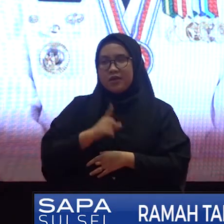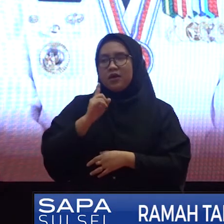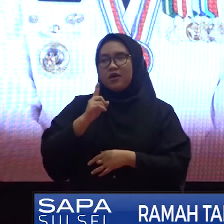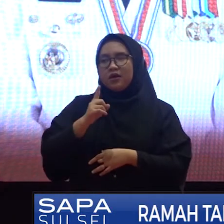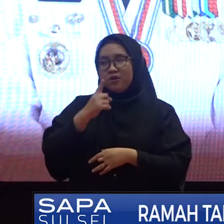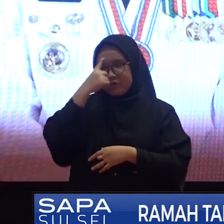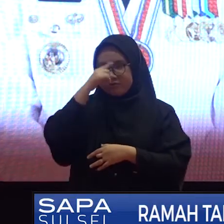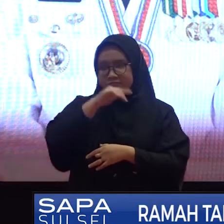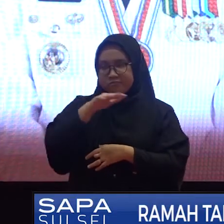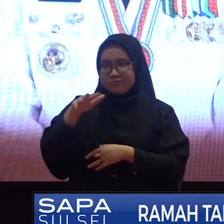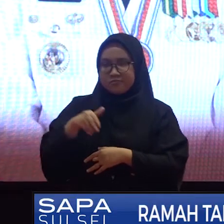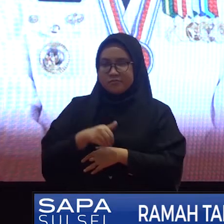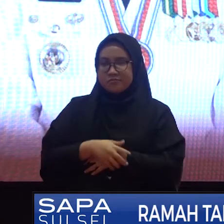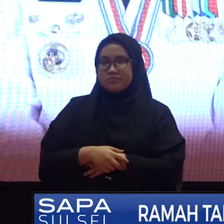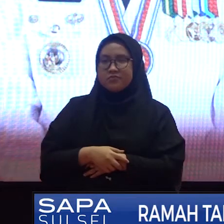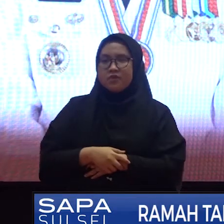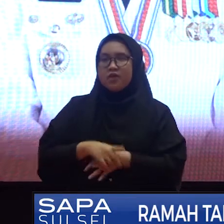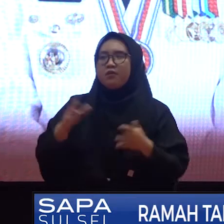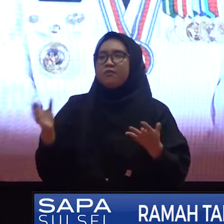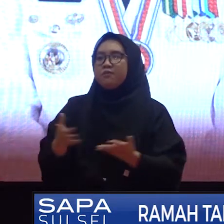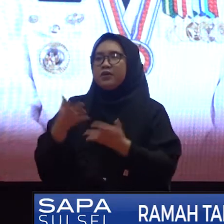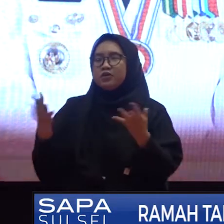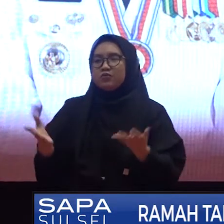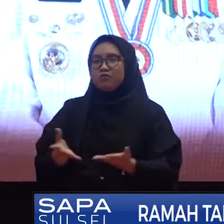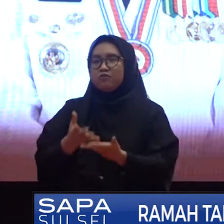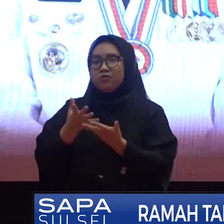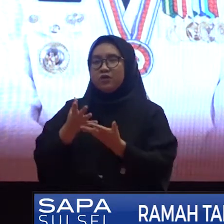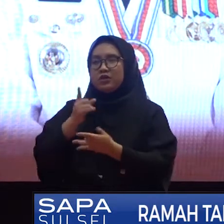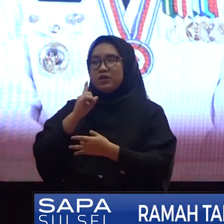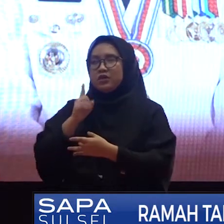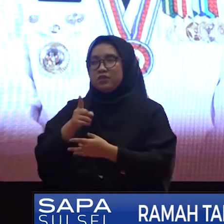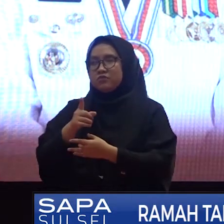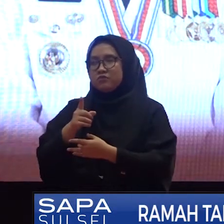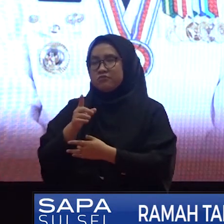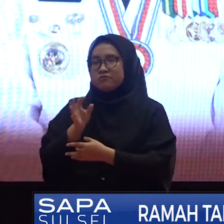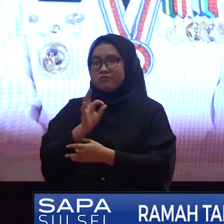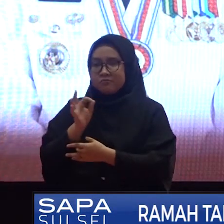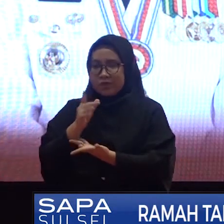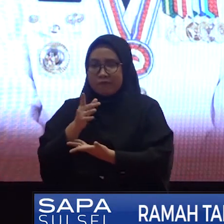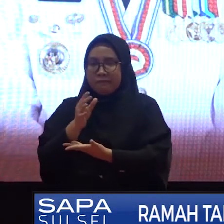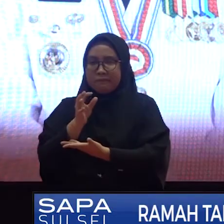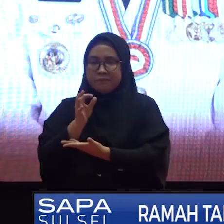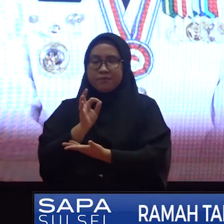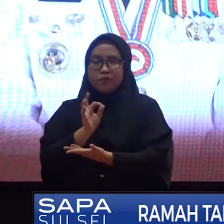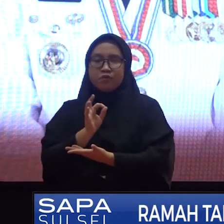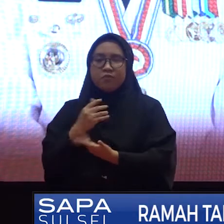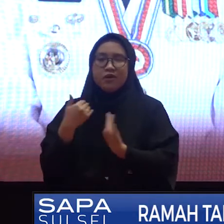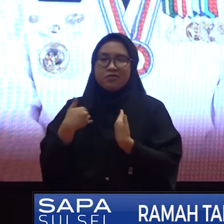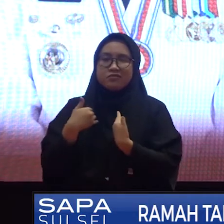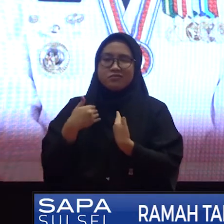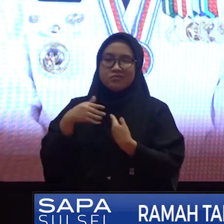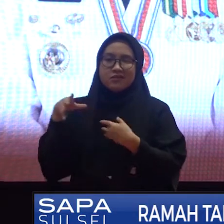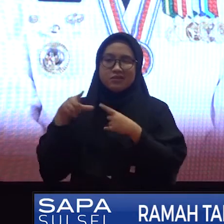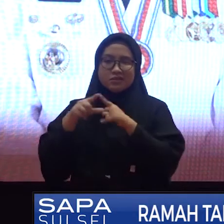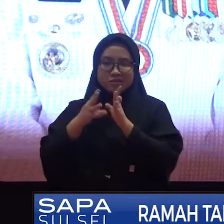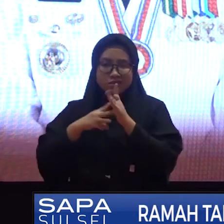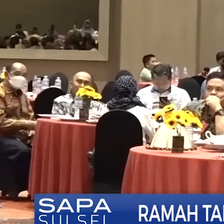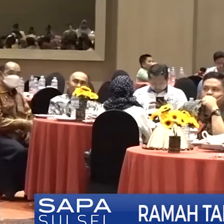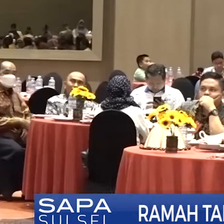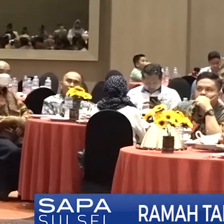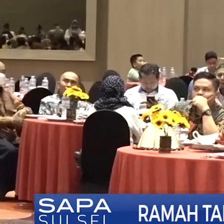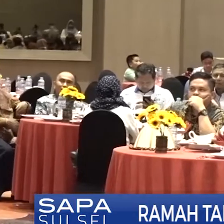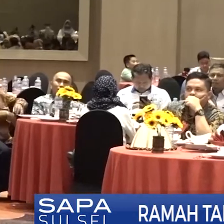kami sebagai walikota pertembuhan 5,4 tidaklah memuaskan kami atau belum memuaskan kami Karena pada saat